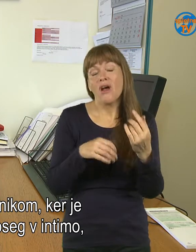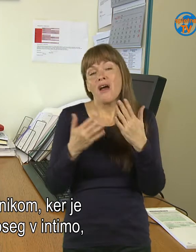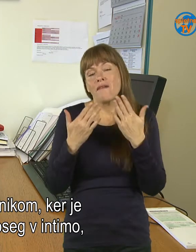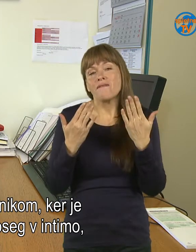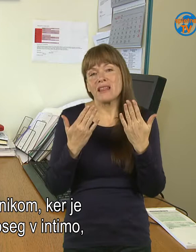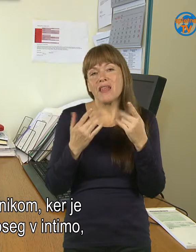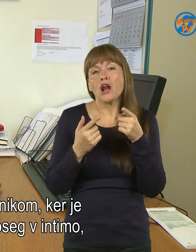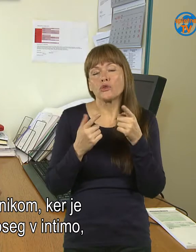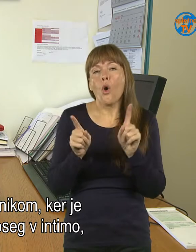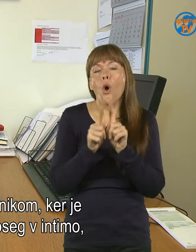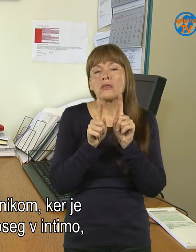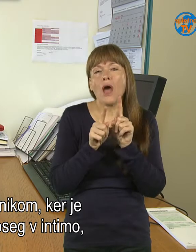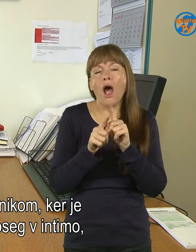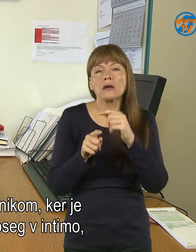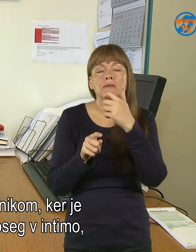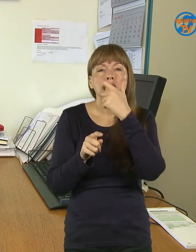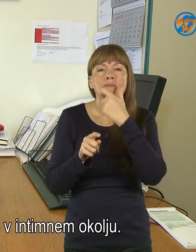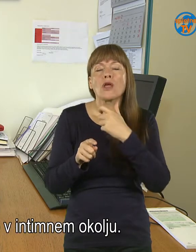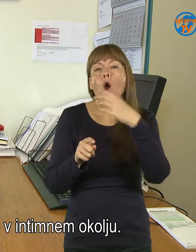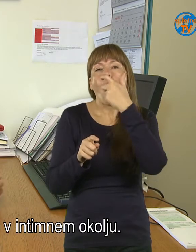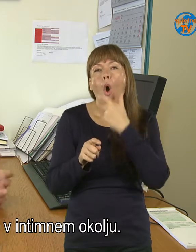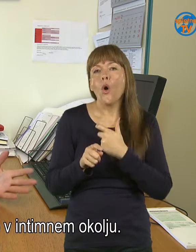to tak poseg v intimo, da ga